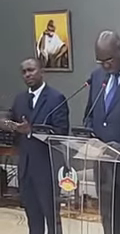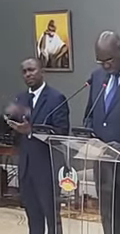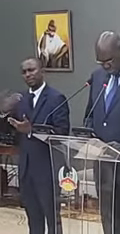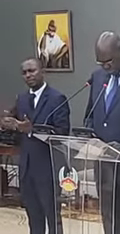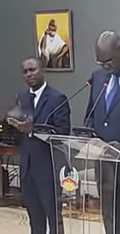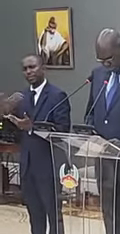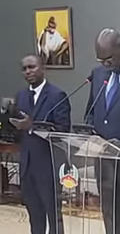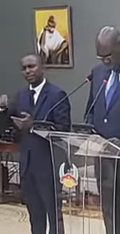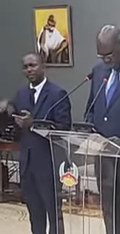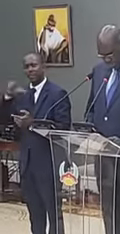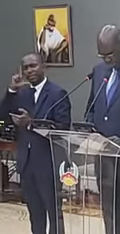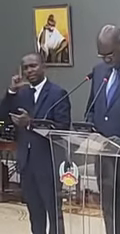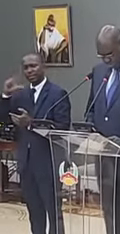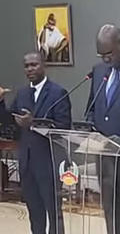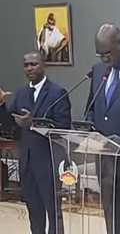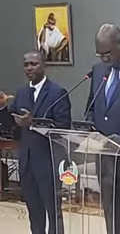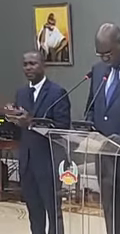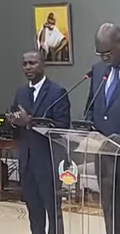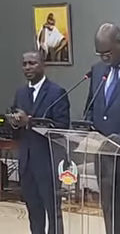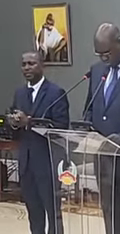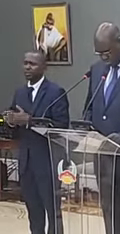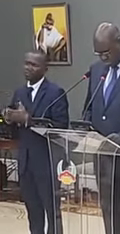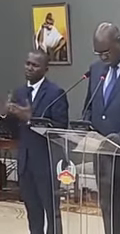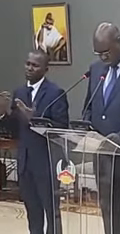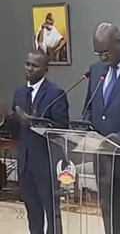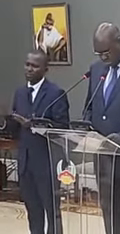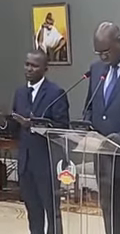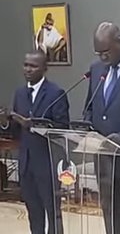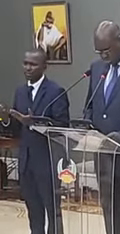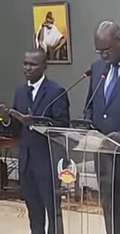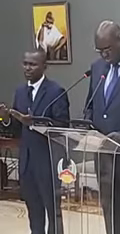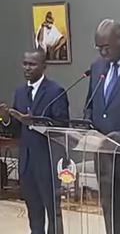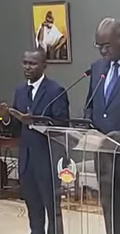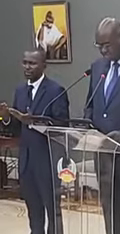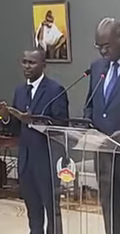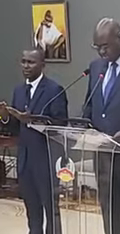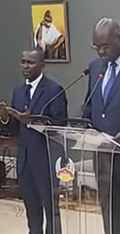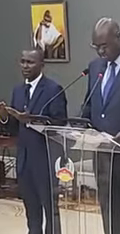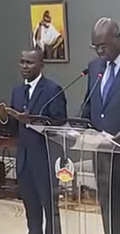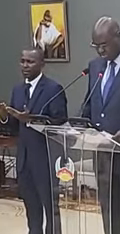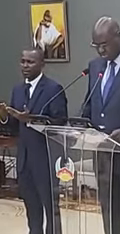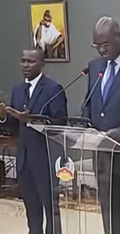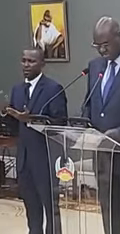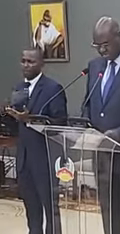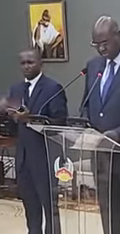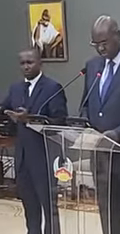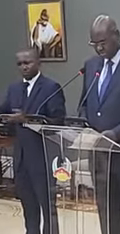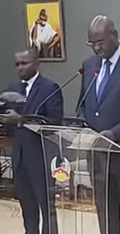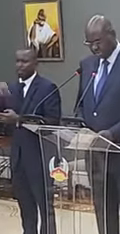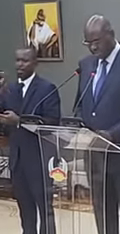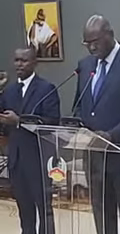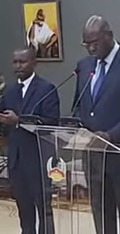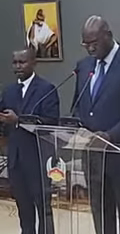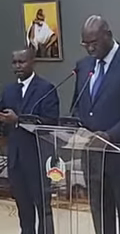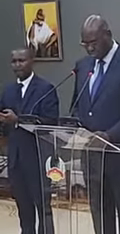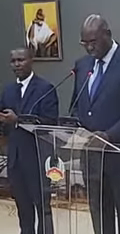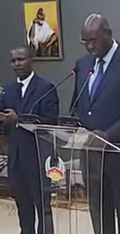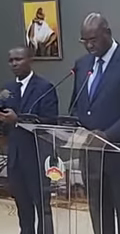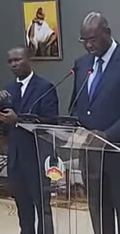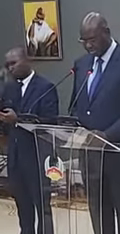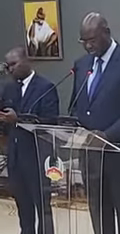em relação ao nosso país, assim como exprimir a nossa firme determinação em